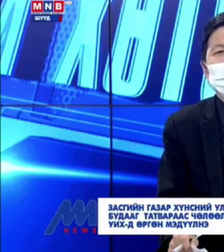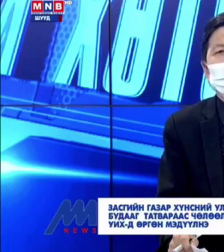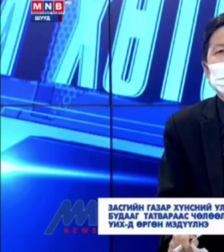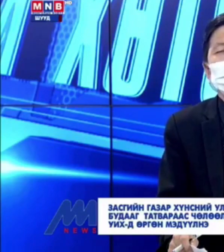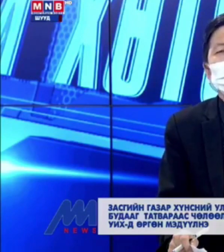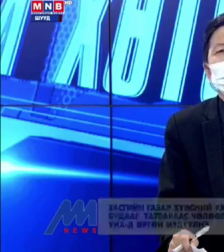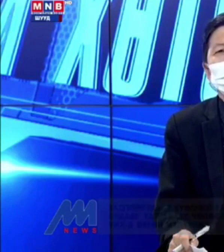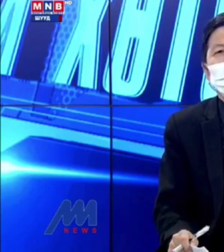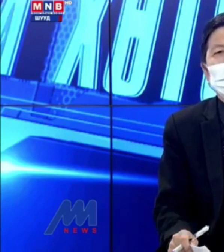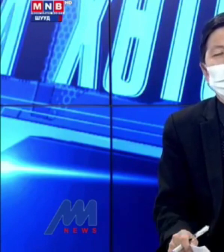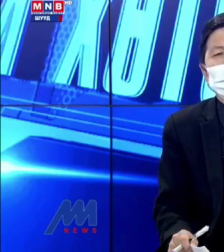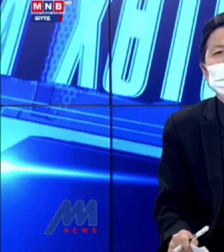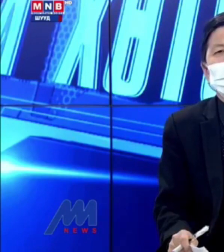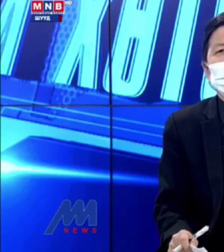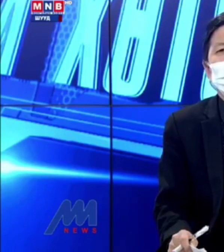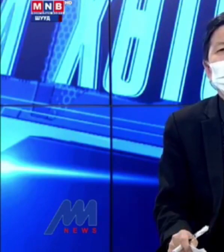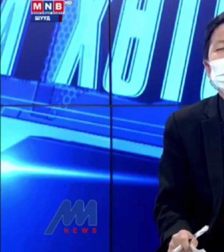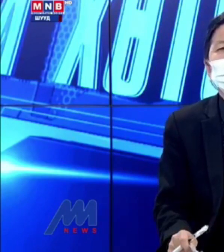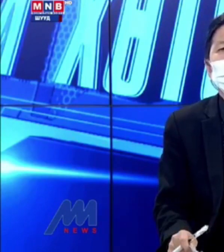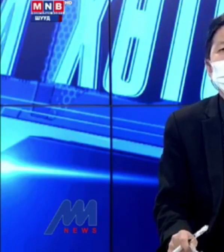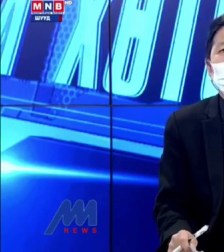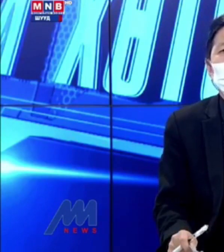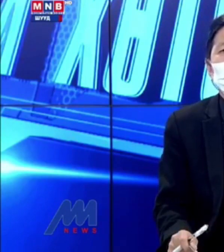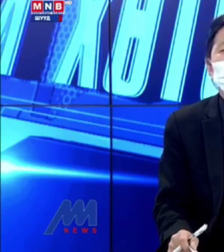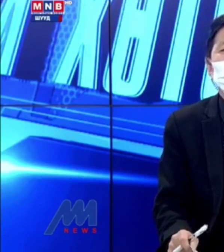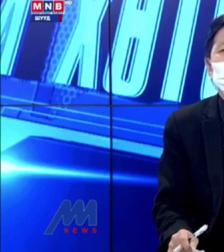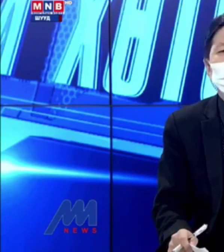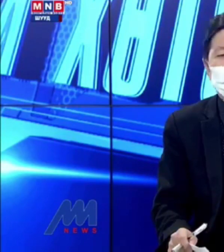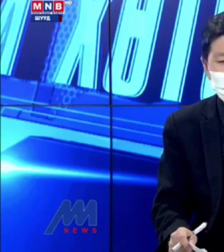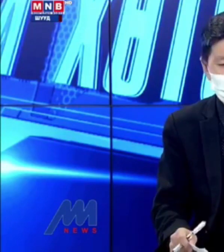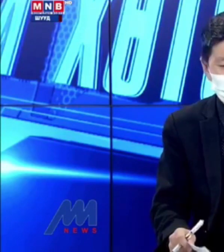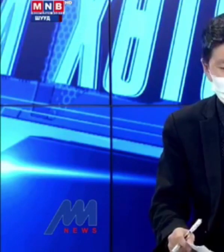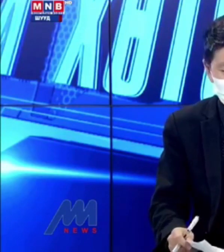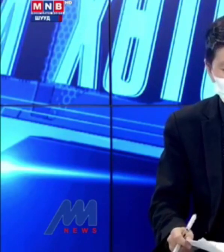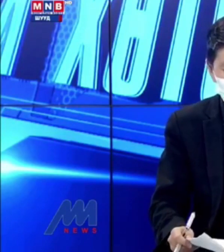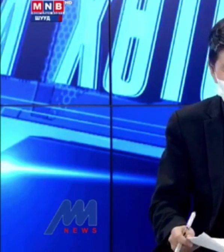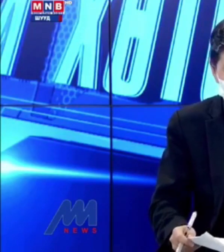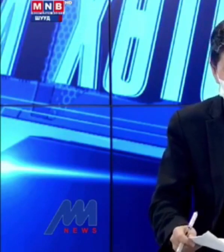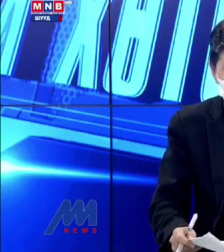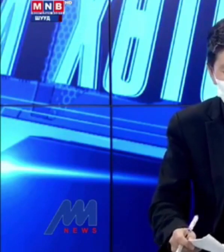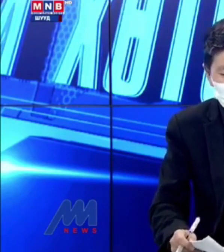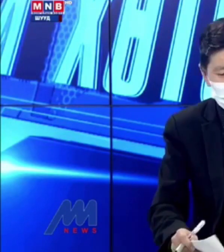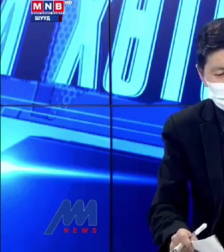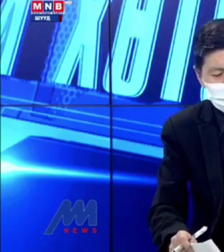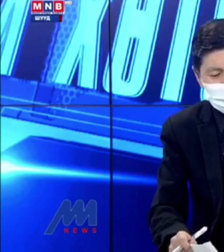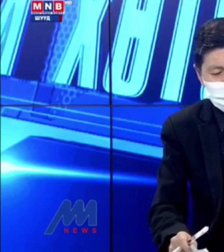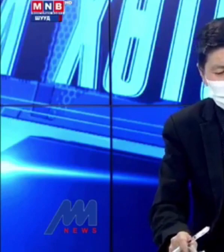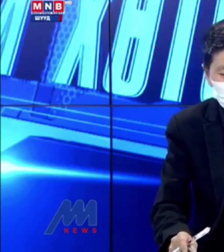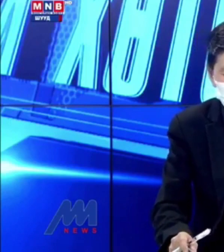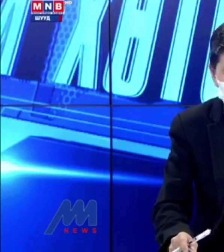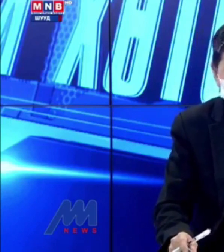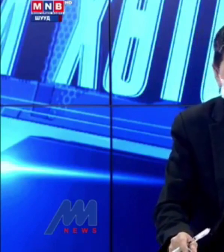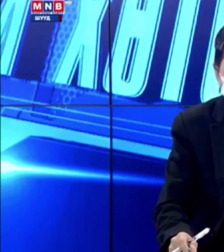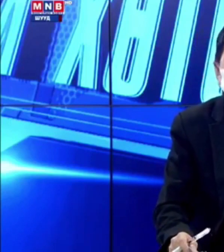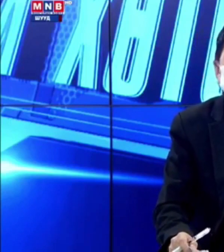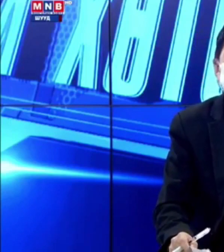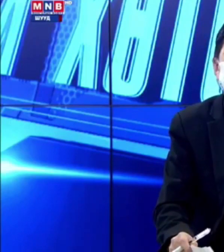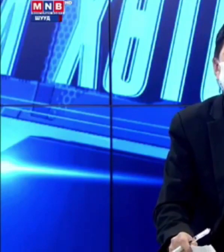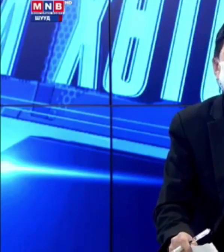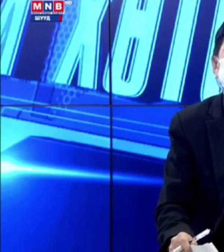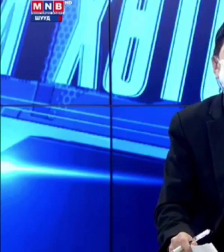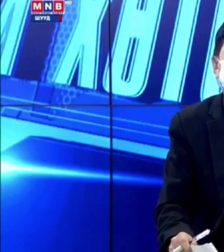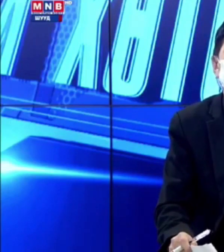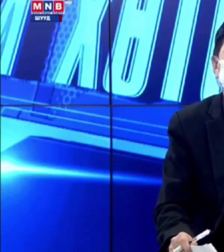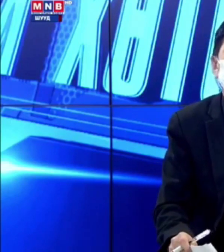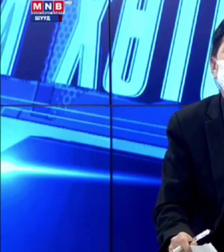За өнөөдөр Дэлхийн эрүүл мэндийн байгууллага болон эрүүл мэндийн яам ээлжид мэдээлэл хийсэн. За олон улсын байгууллагын мэдээллээс үзвэл